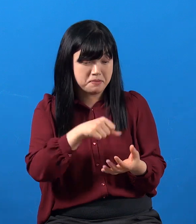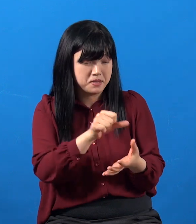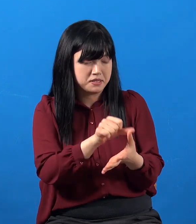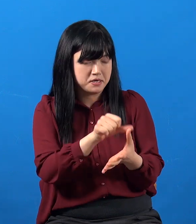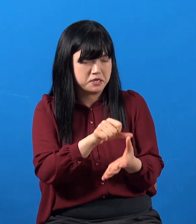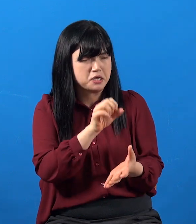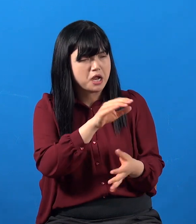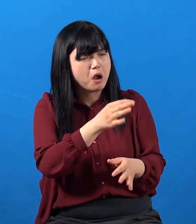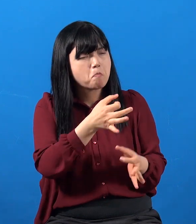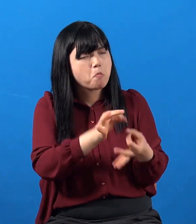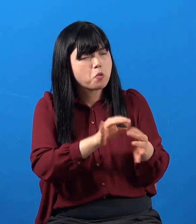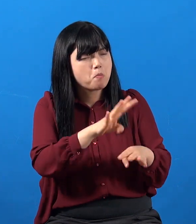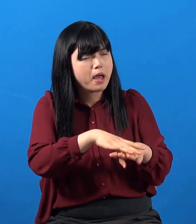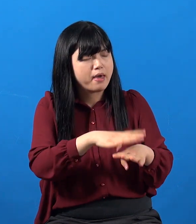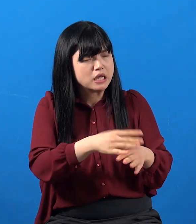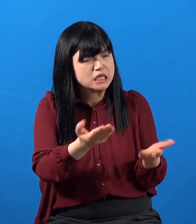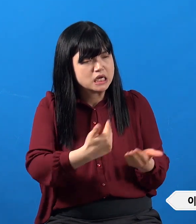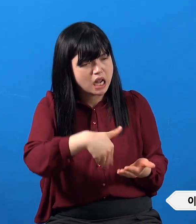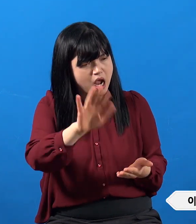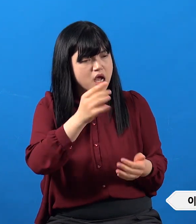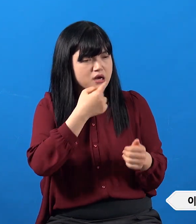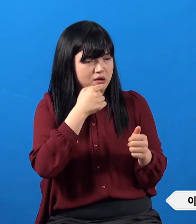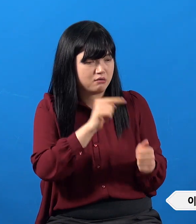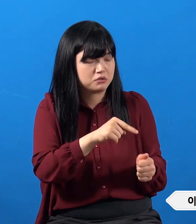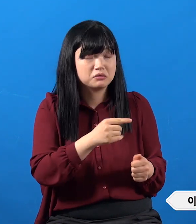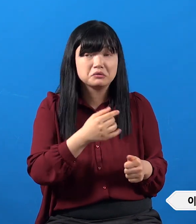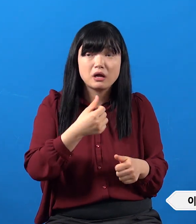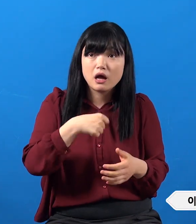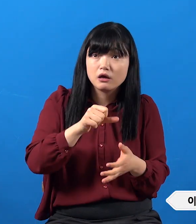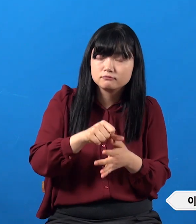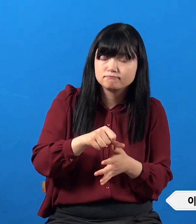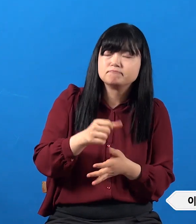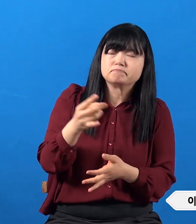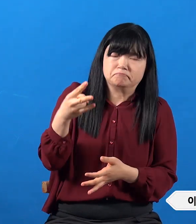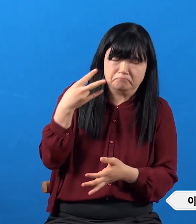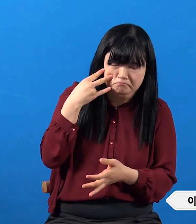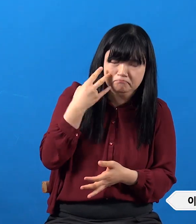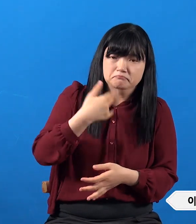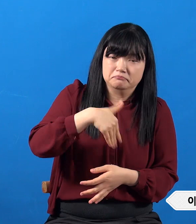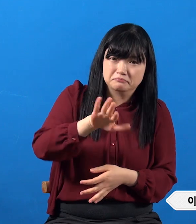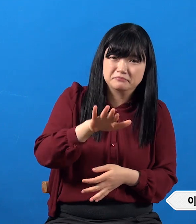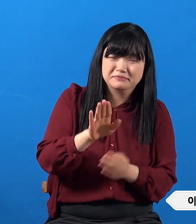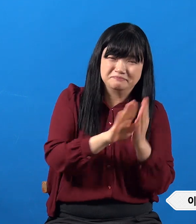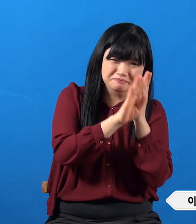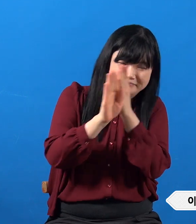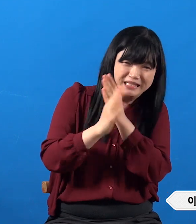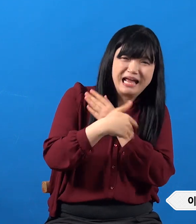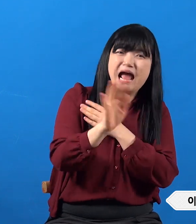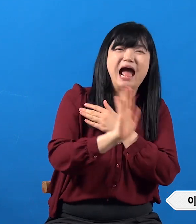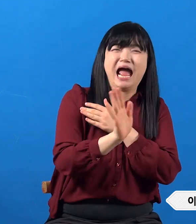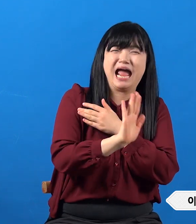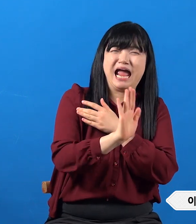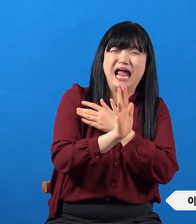맏아들에게 포도원에 가서 일하라고 했더니 예, 가겠습니다. 근데 실제로는 가지